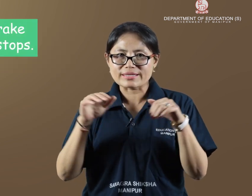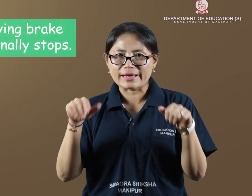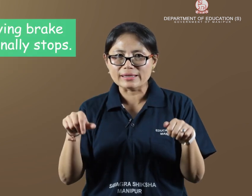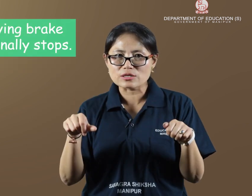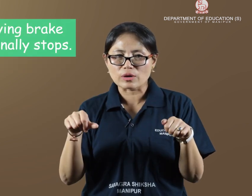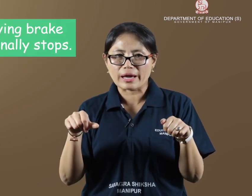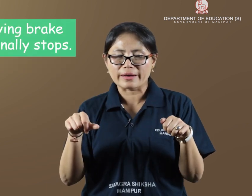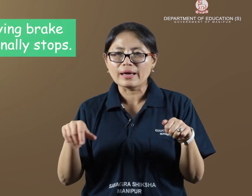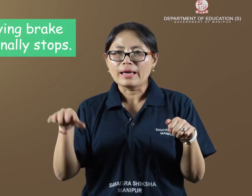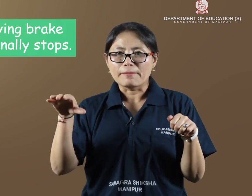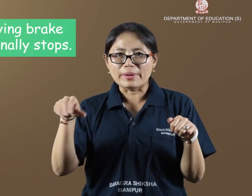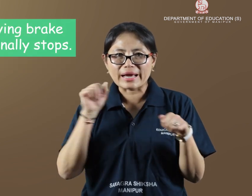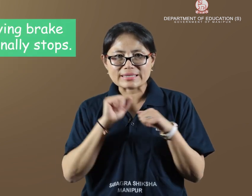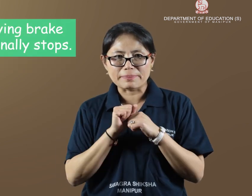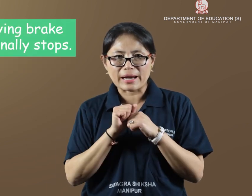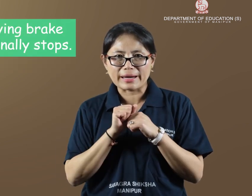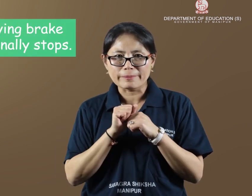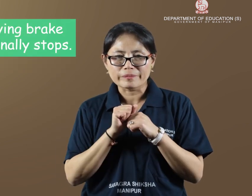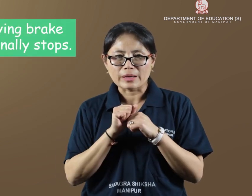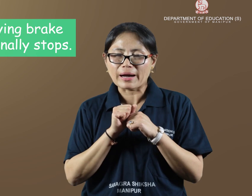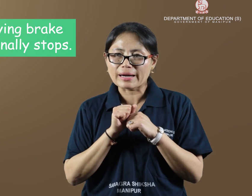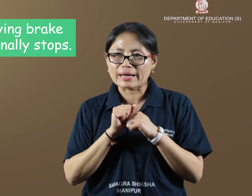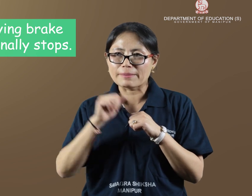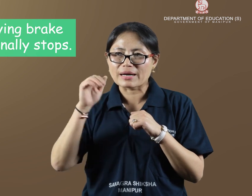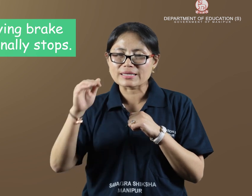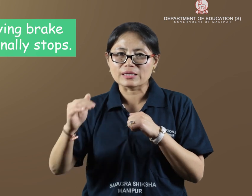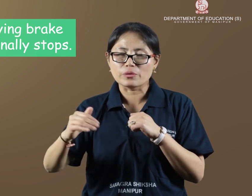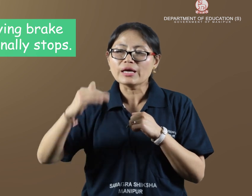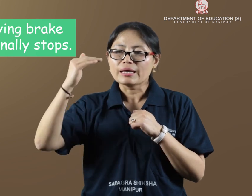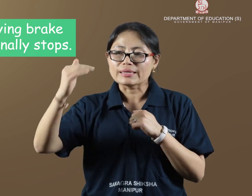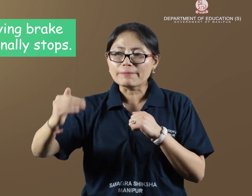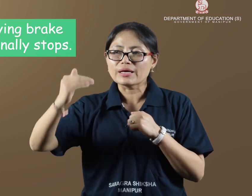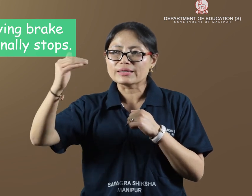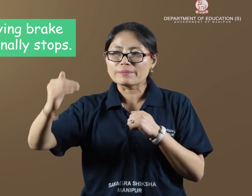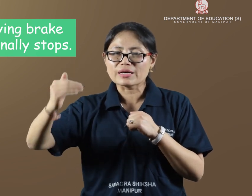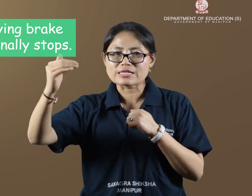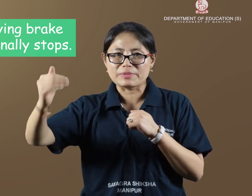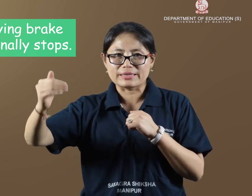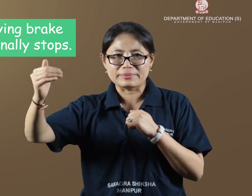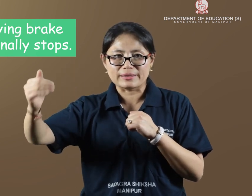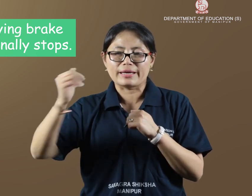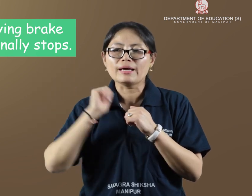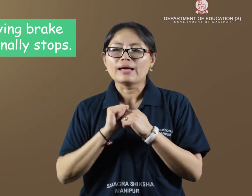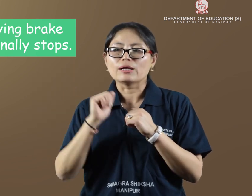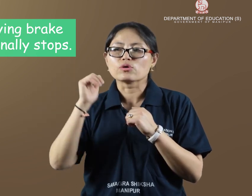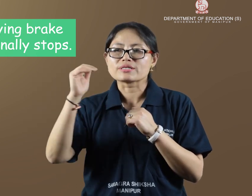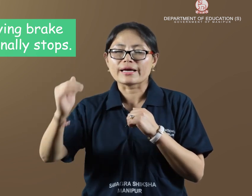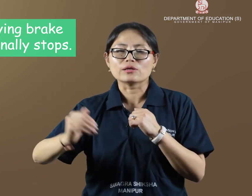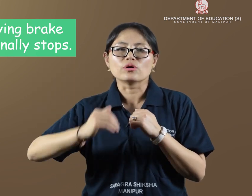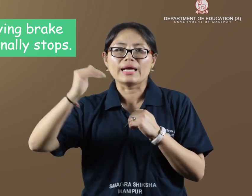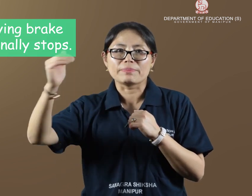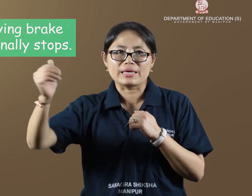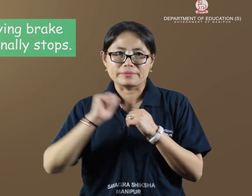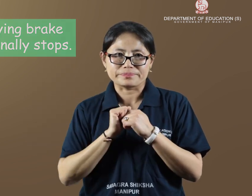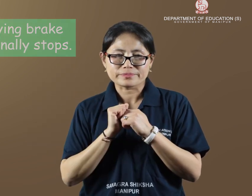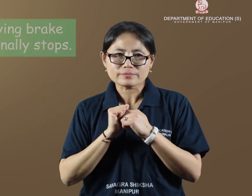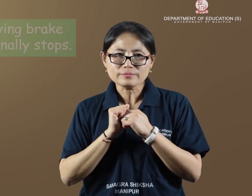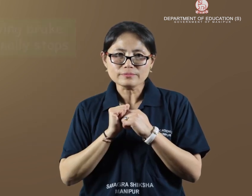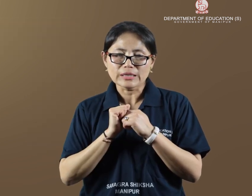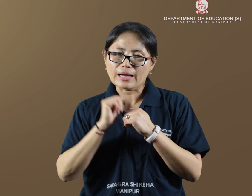cycle da sungai re brake se phare phar ka namaz ka dawi tap na speed tap thar e adu cycle do lep ki car